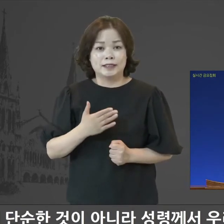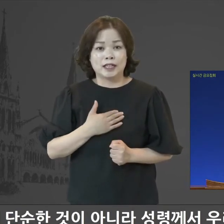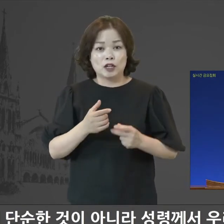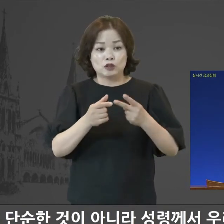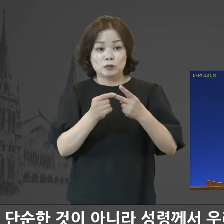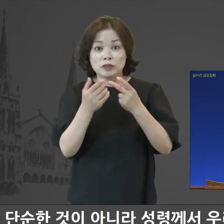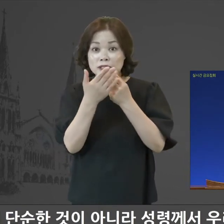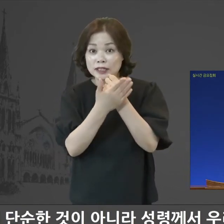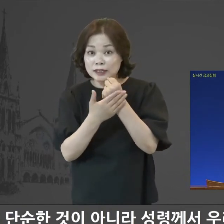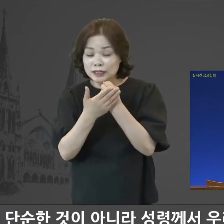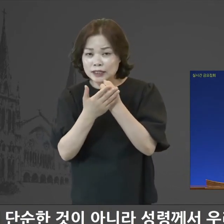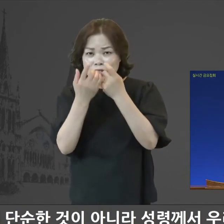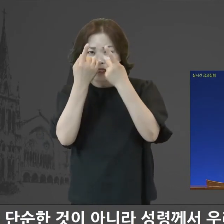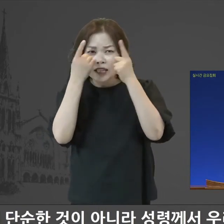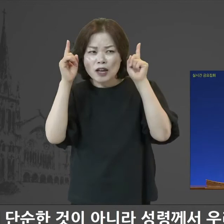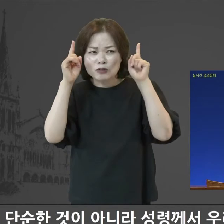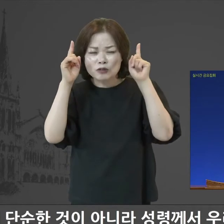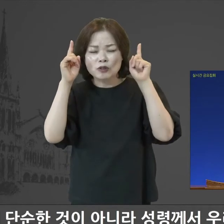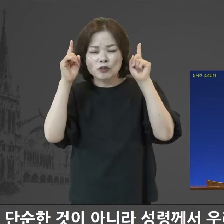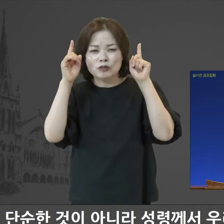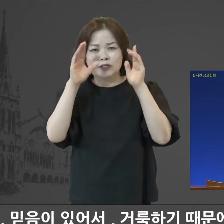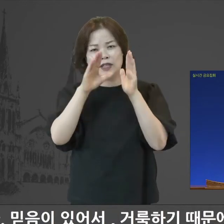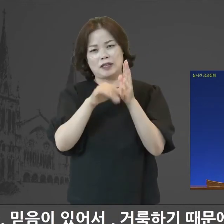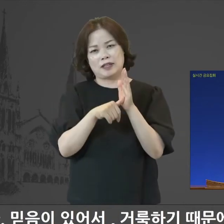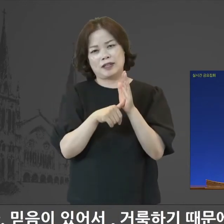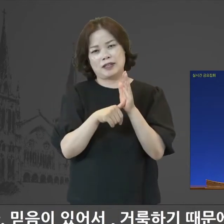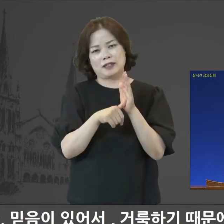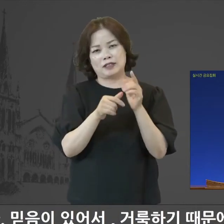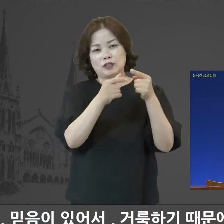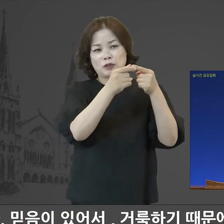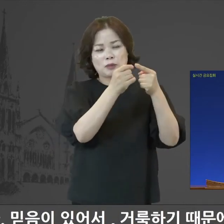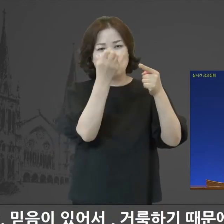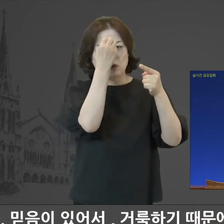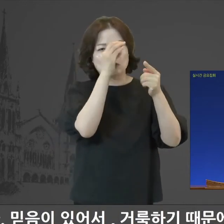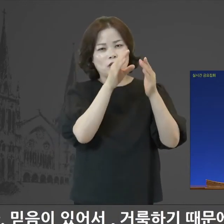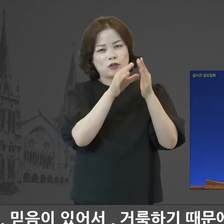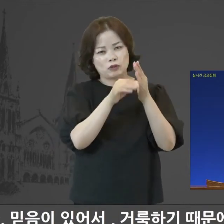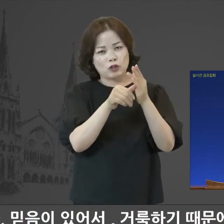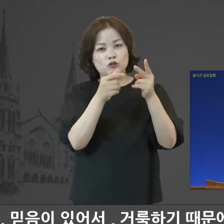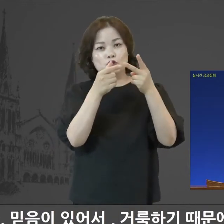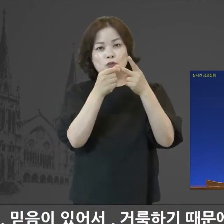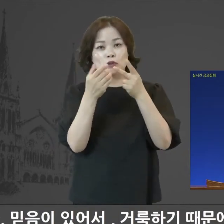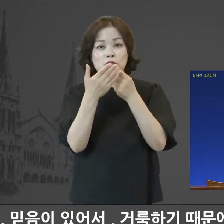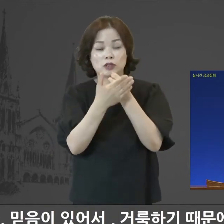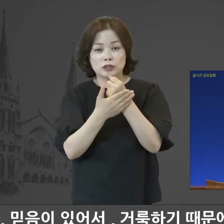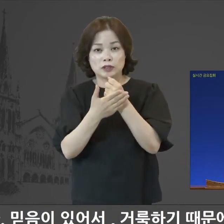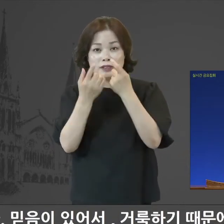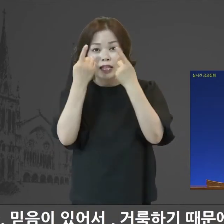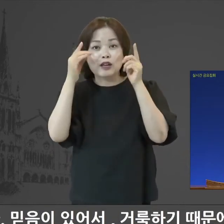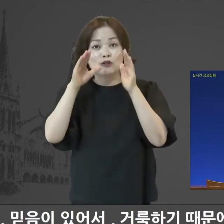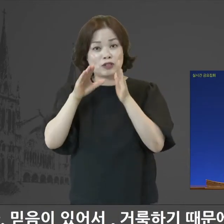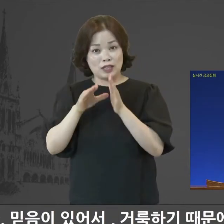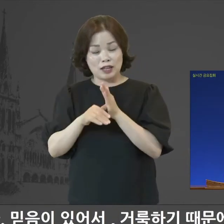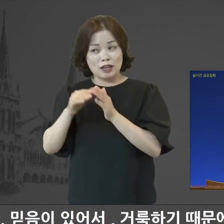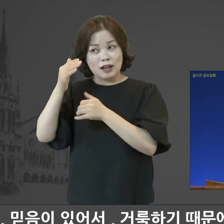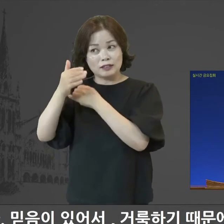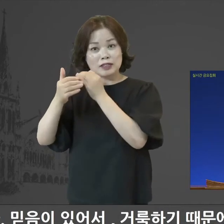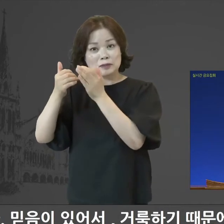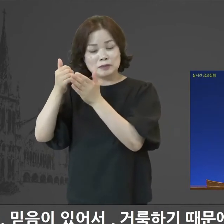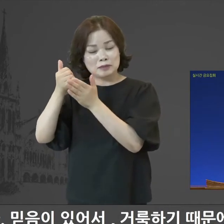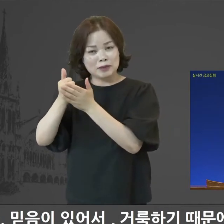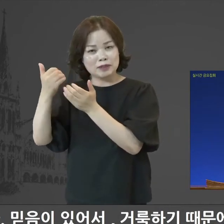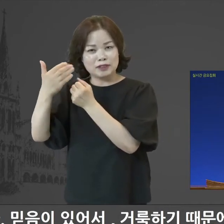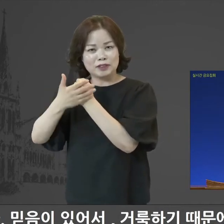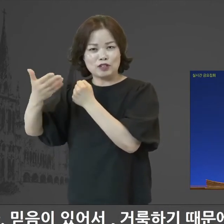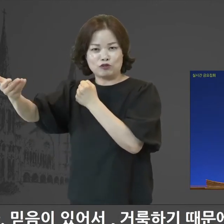번째 은혜를 대학교에 들어가면서 받았습니다. 첫 번째는 고등학교 때 받았고, 근데 두 번째 은혜를 받을 때 하나님이 좀 많이